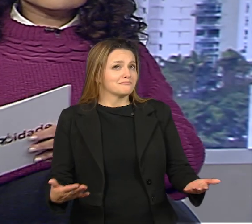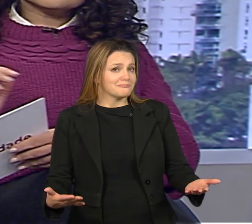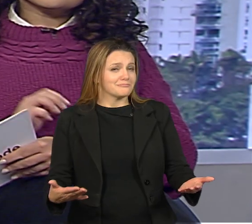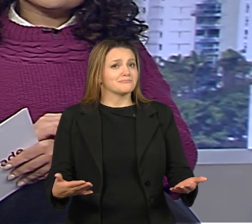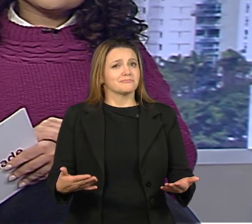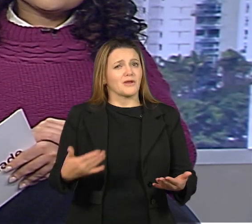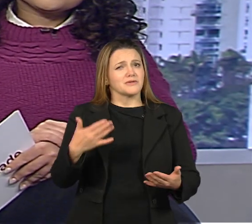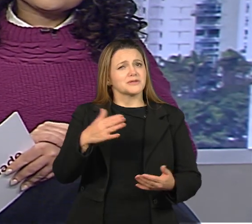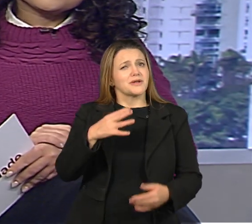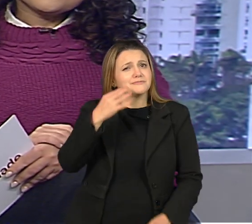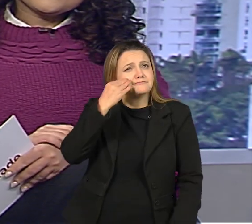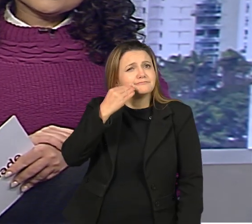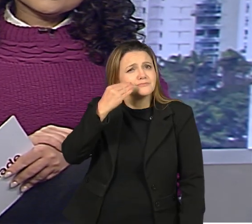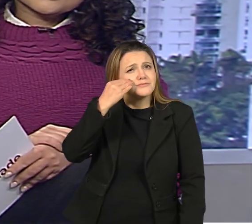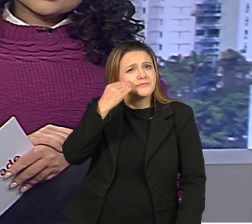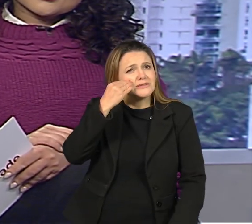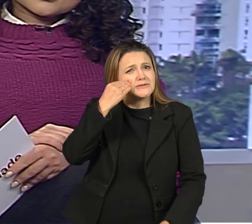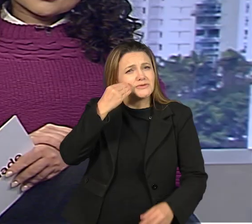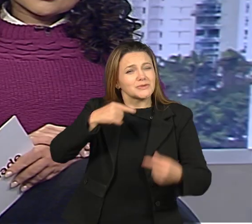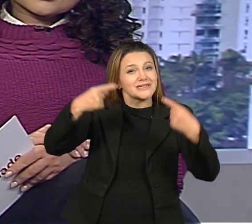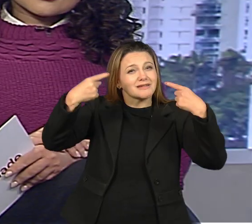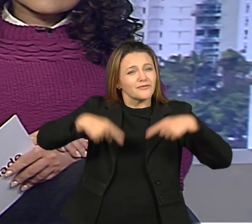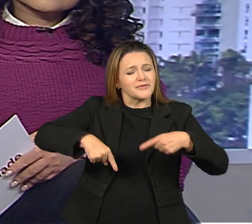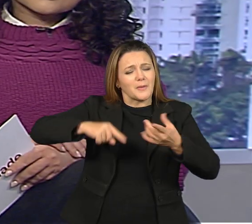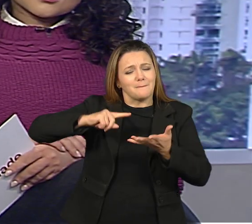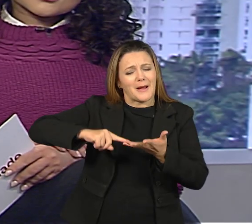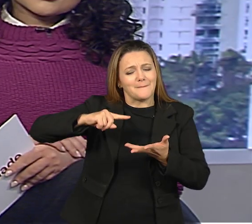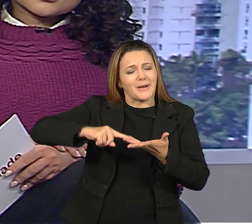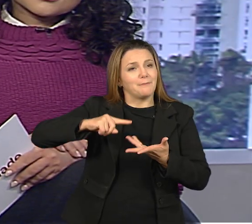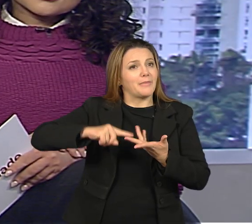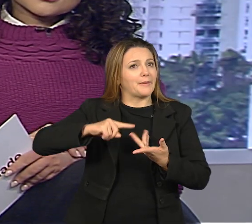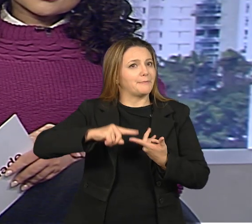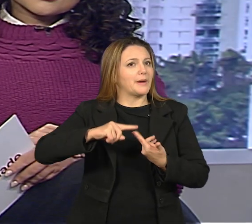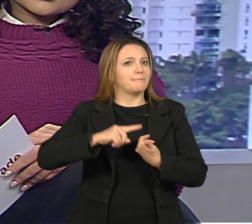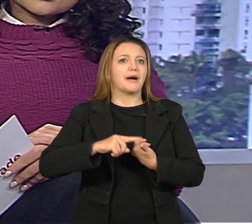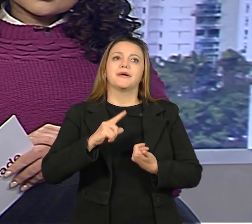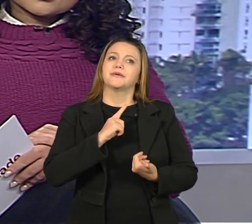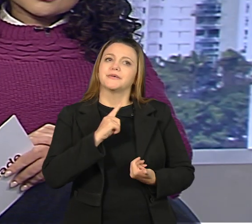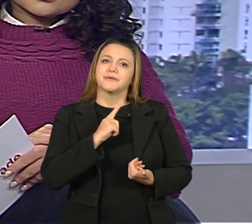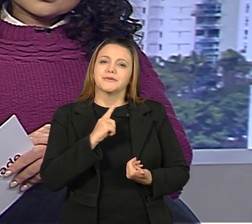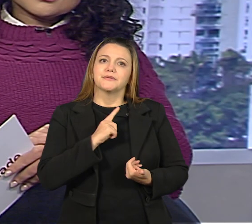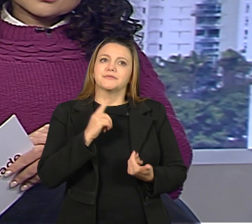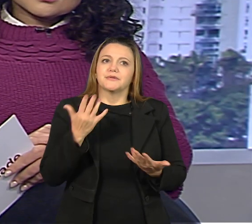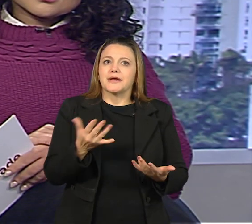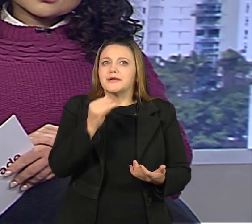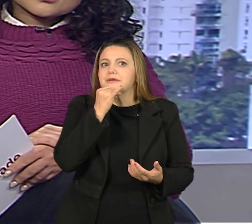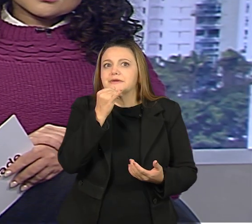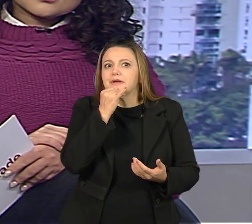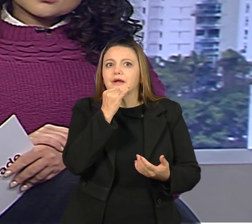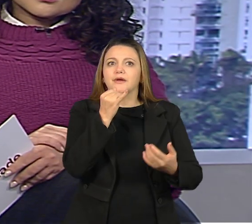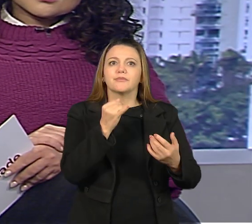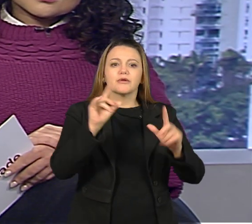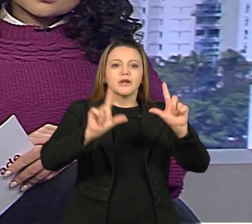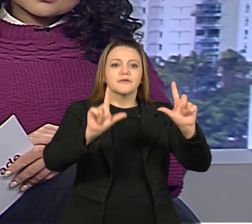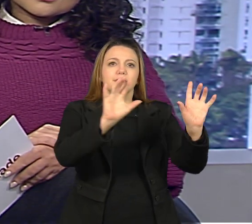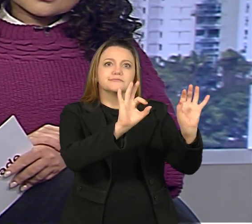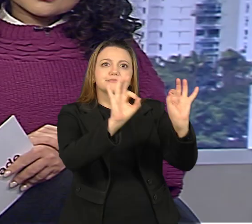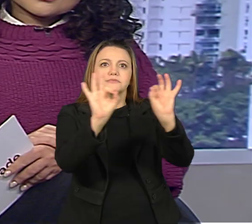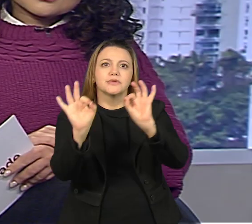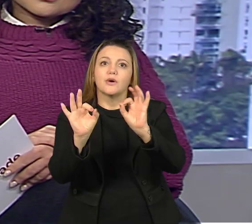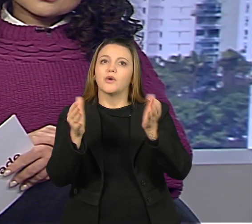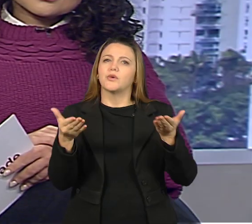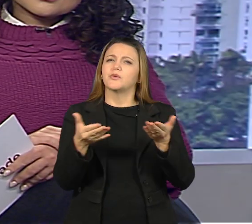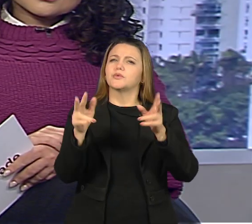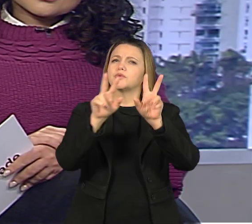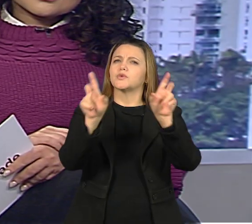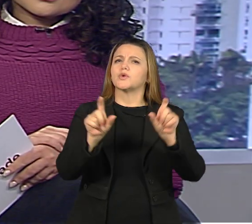Como vocês puderem experimentar, os desafios são muitos e aparecem até mesmo em atividades corriqueiras, como assistir televisão. Hoje